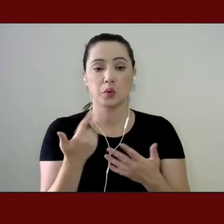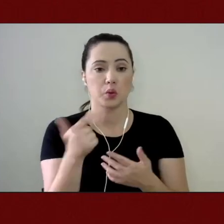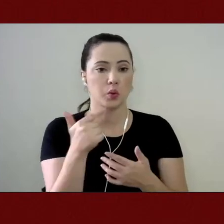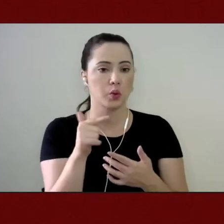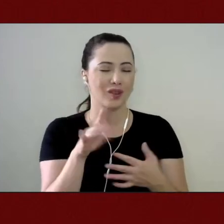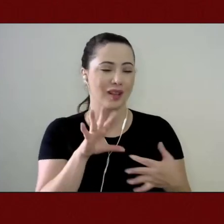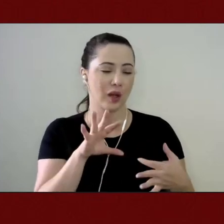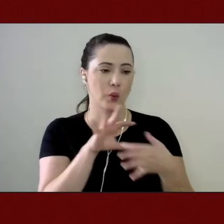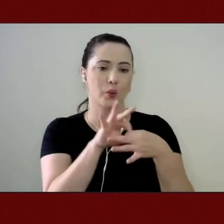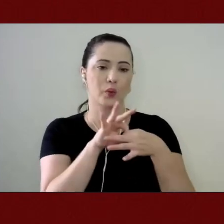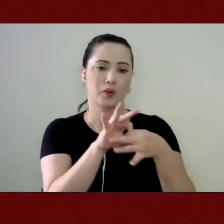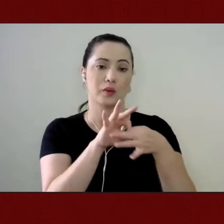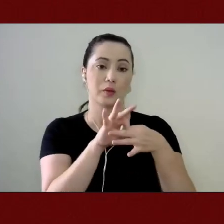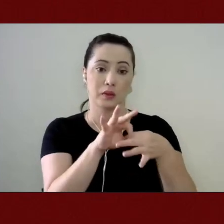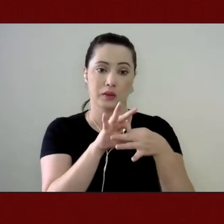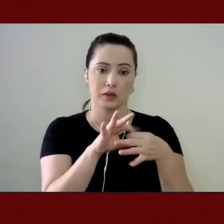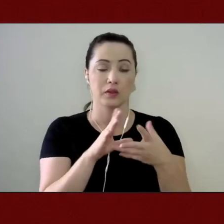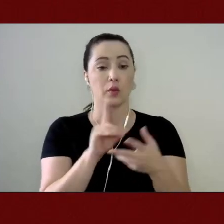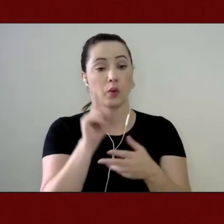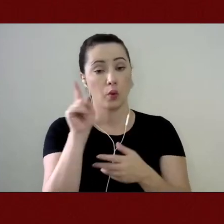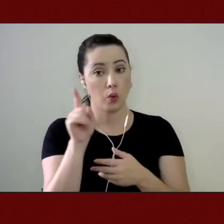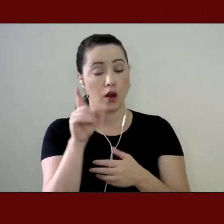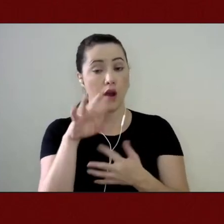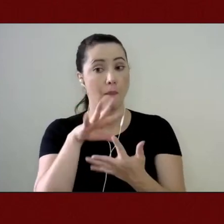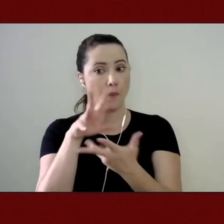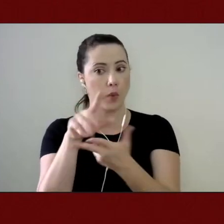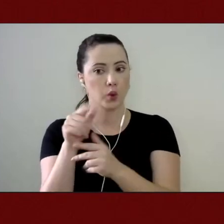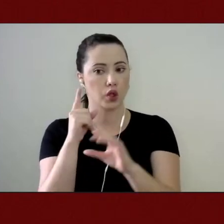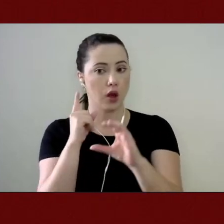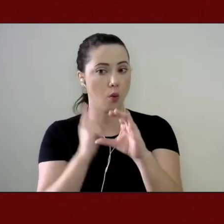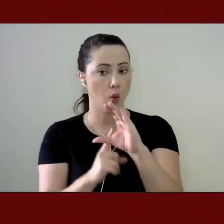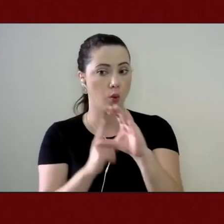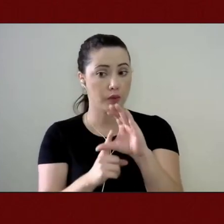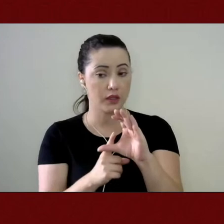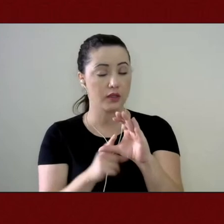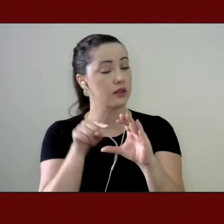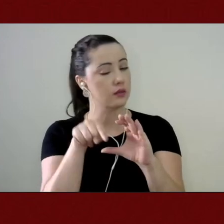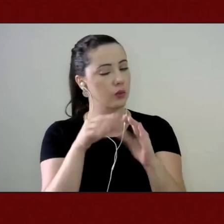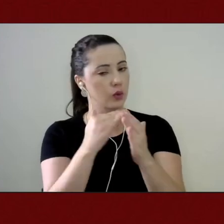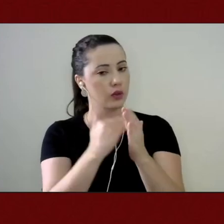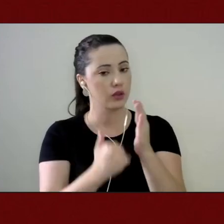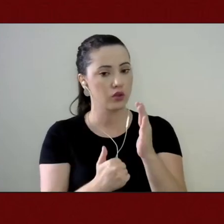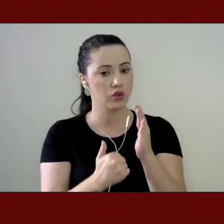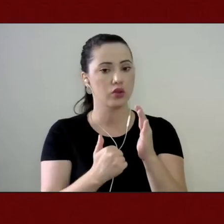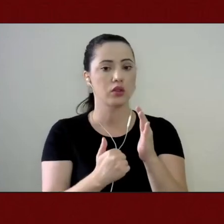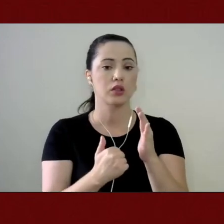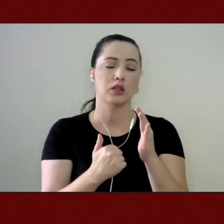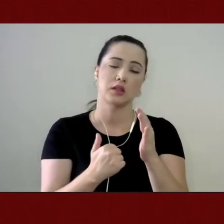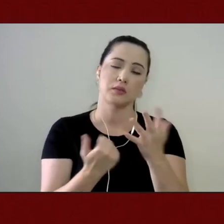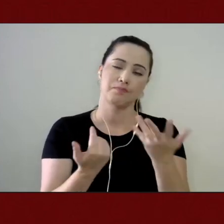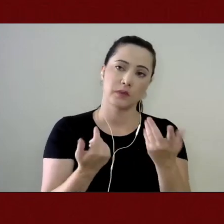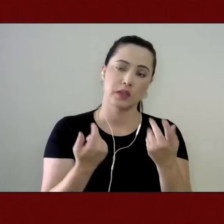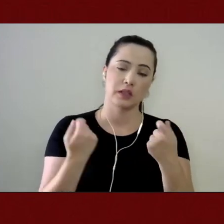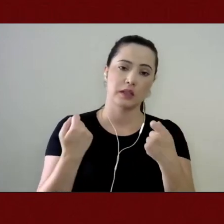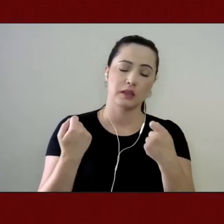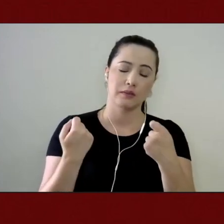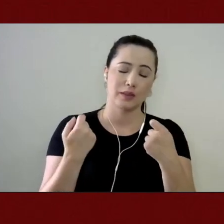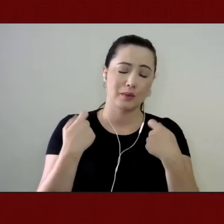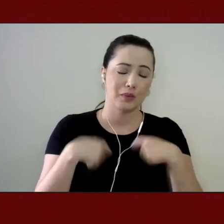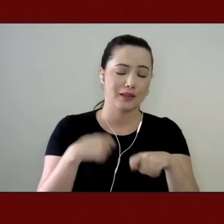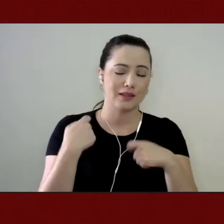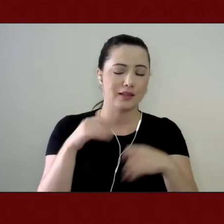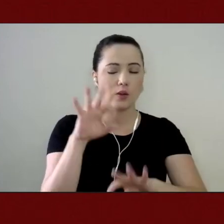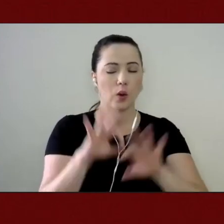estreitos com a Internacional Comunista, subtraindo-se, então, ao processo de adequação aos seus mecanismos de